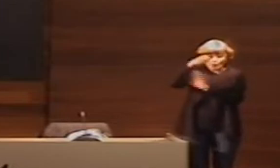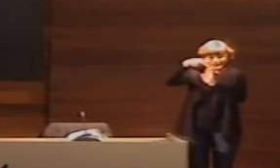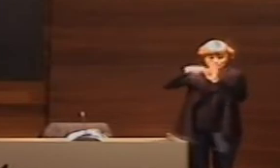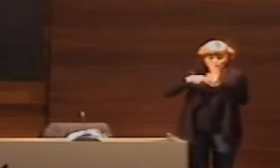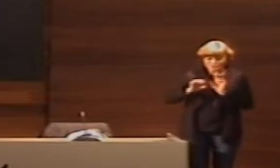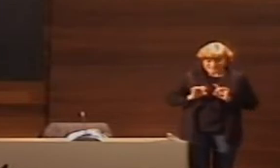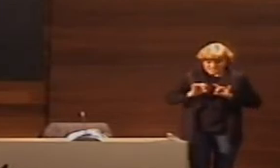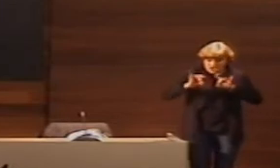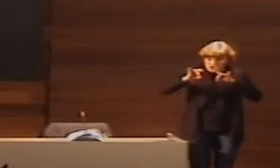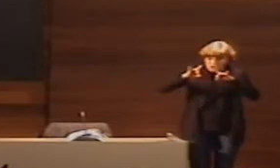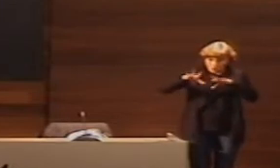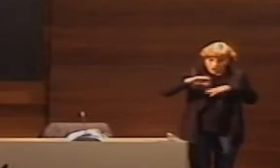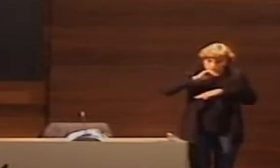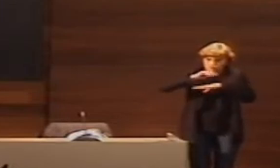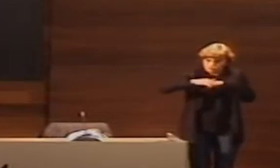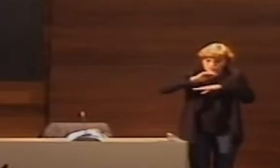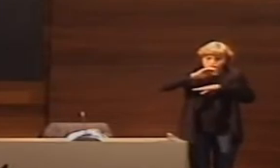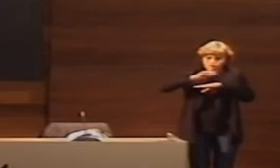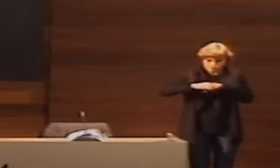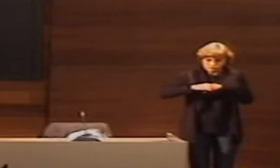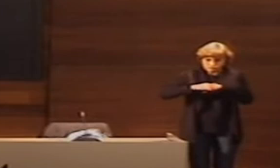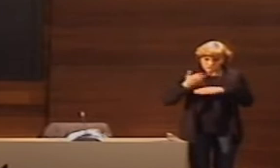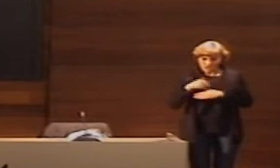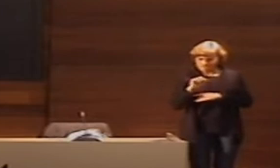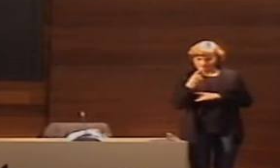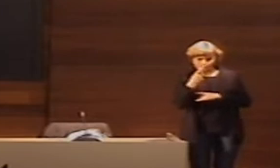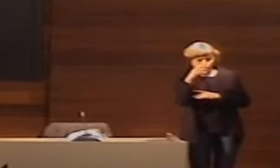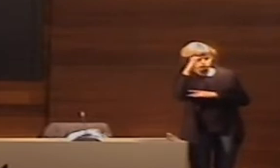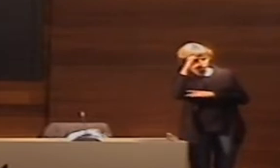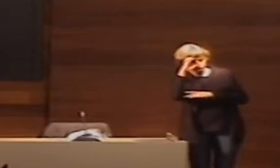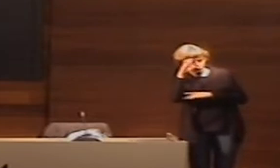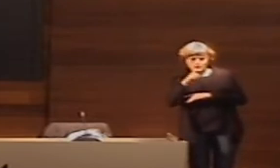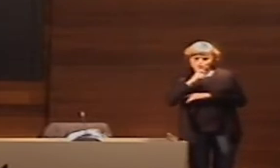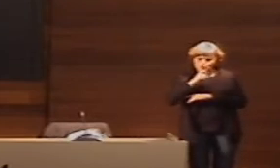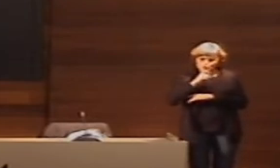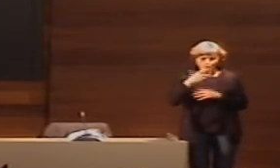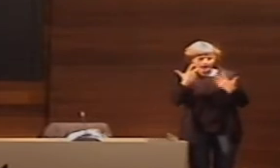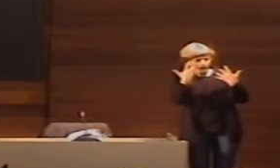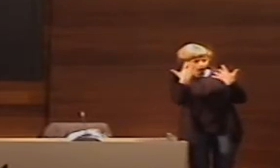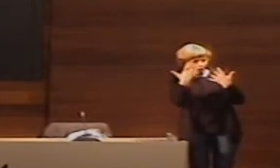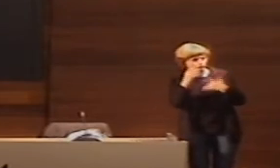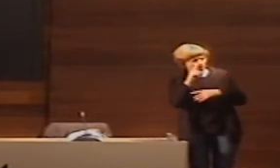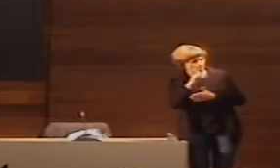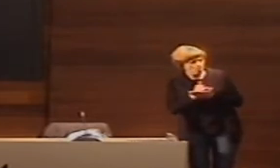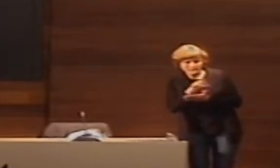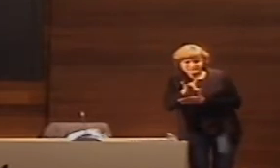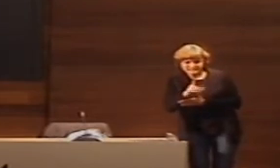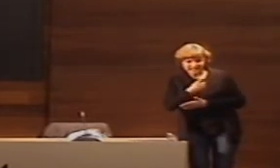directivas, la transposición que se ha hecho de la aplicación del principio de responsabilidad ampliada del productor es muy